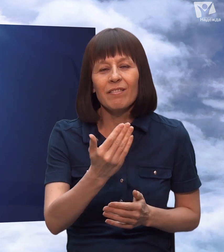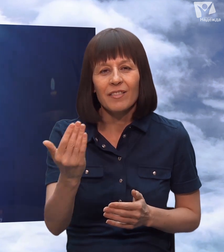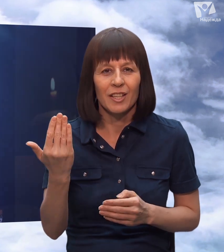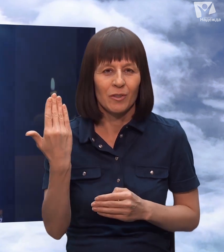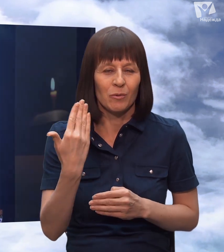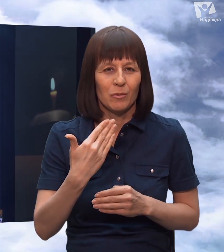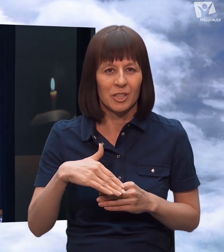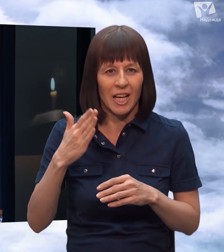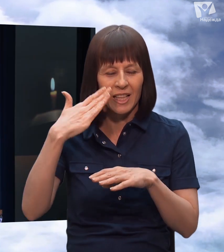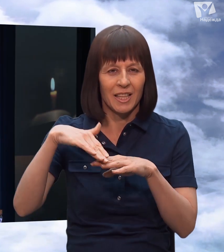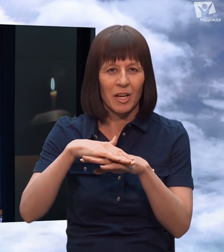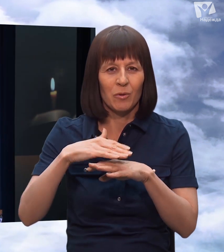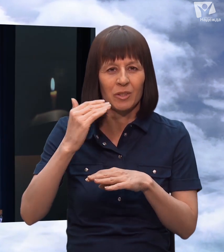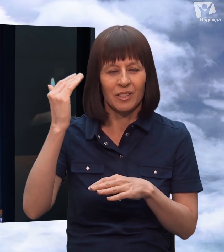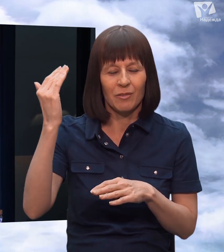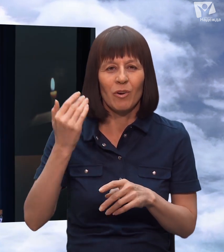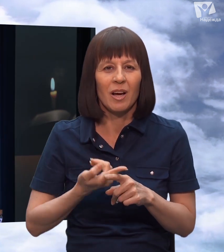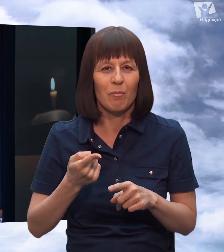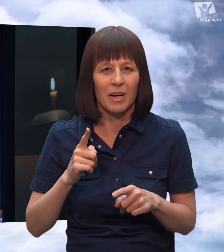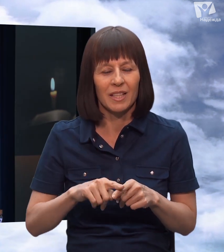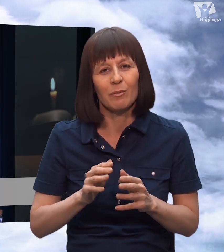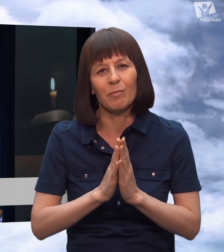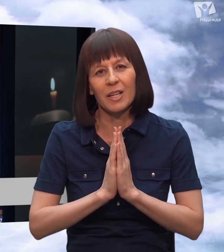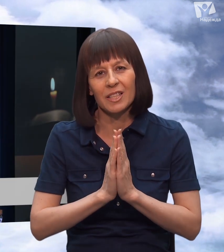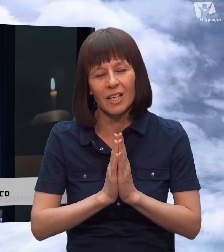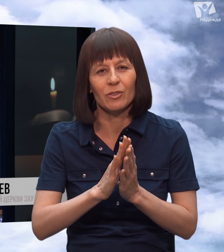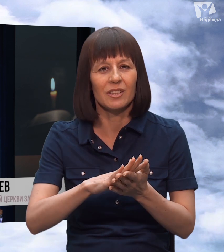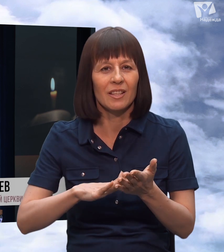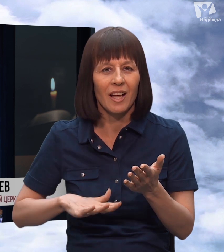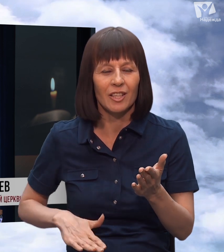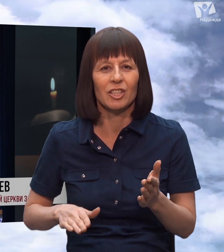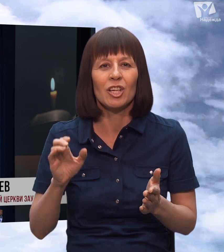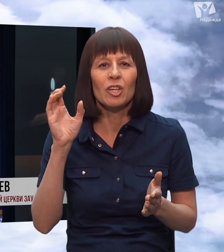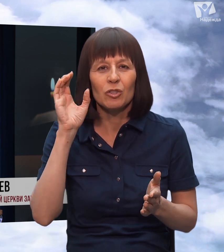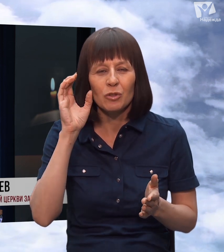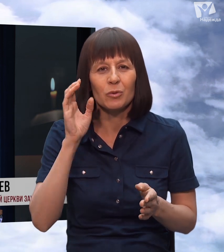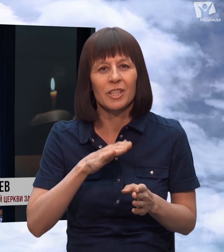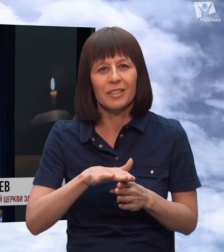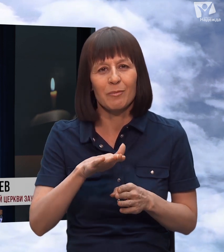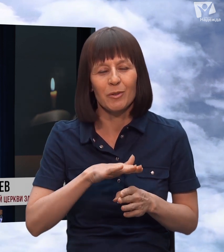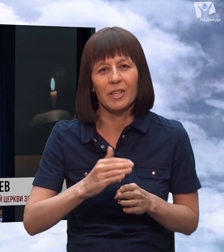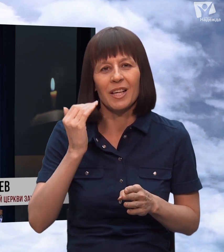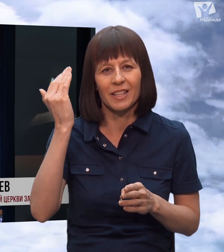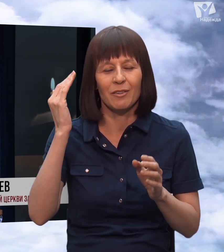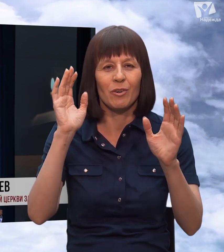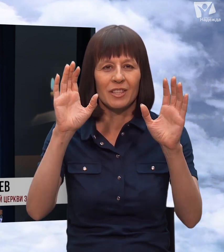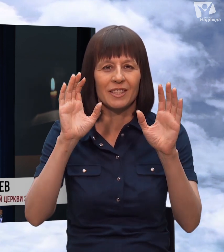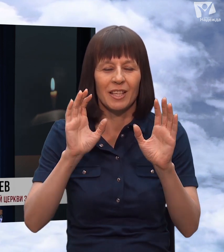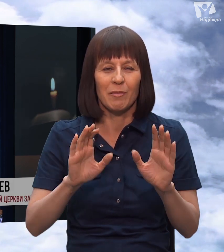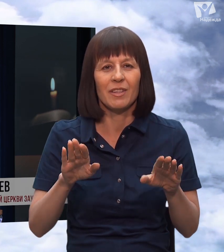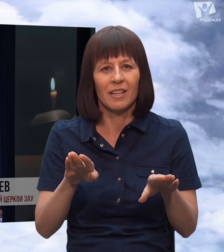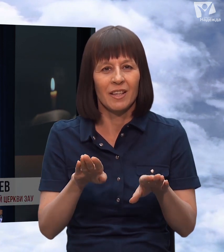стал да то есть и поскольку ты стал поэтому пожалуйста в дальнейшем слушайся заповеди постановления и